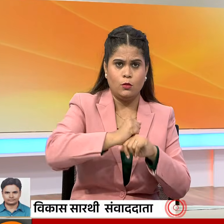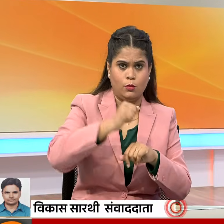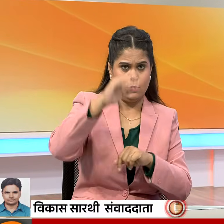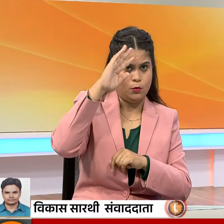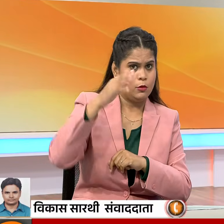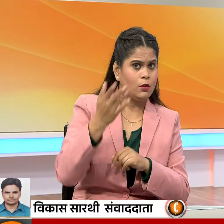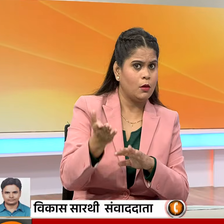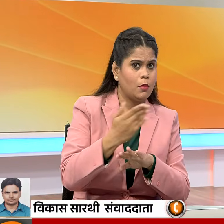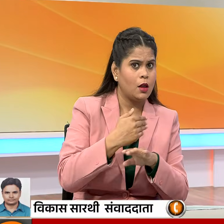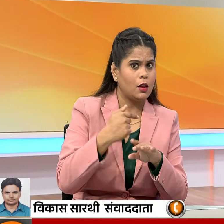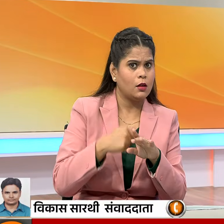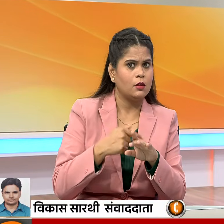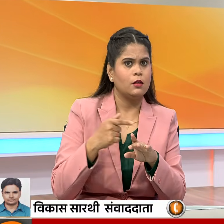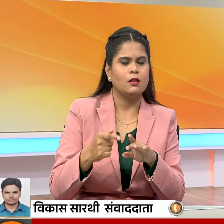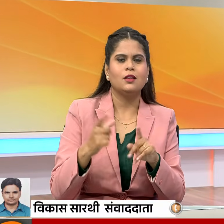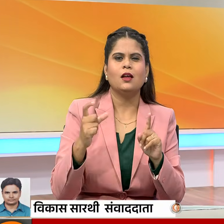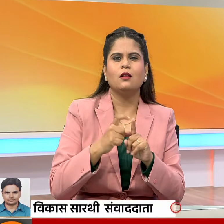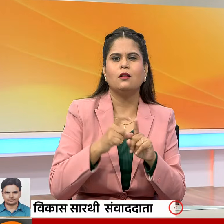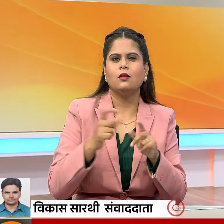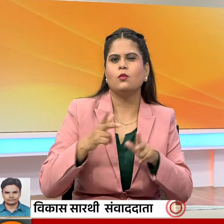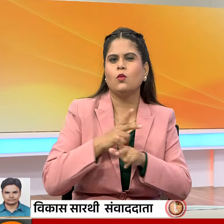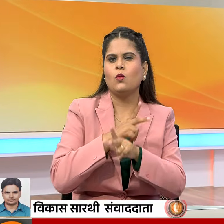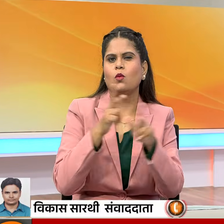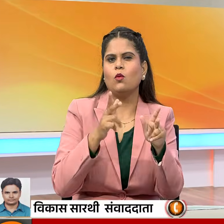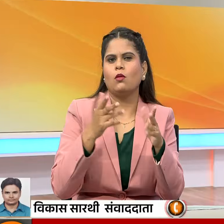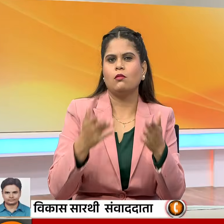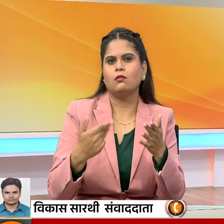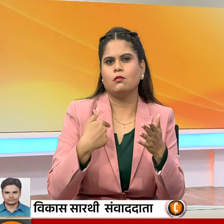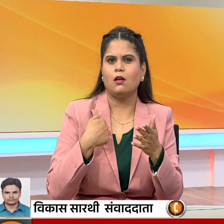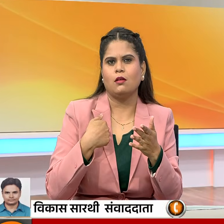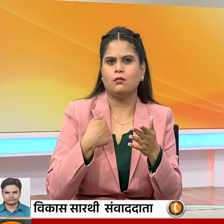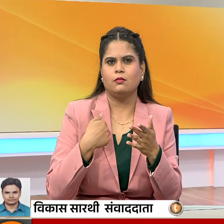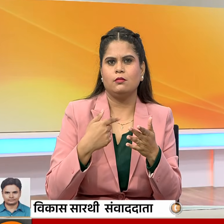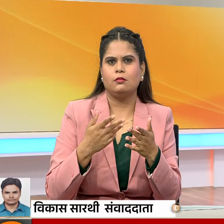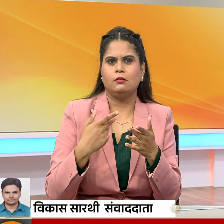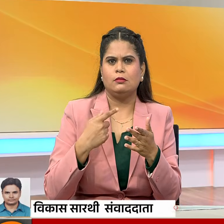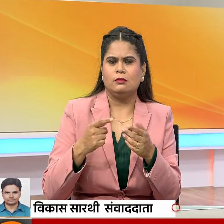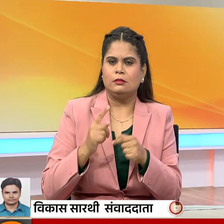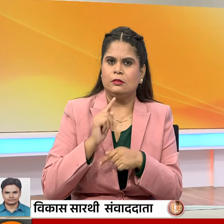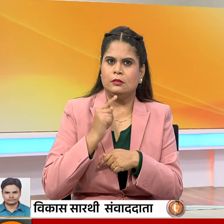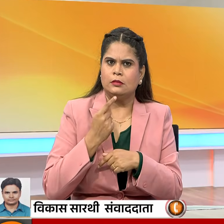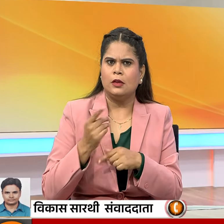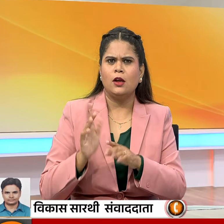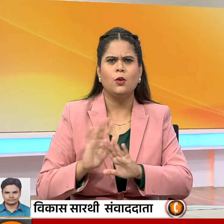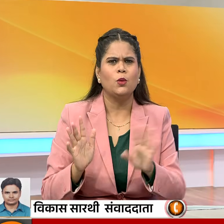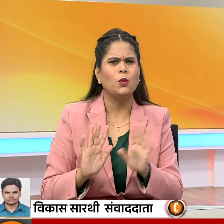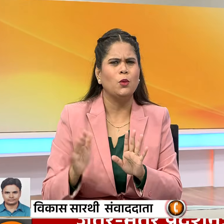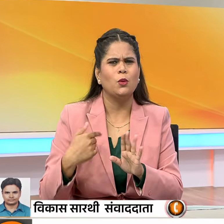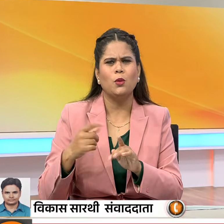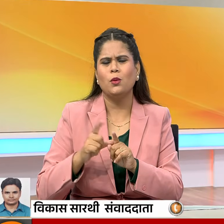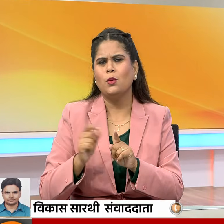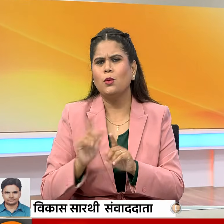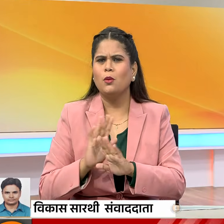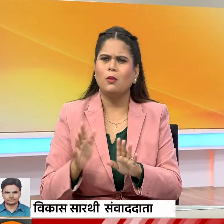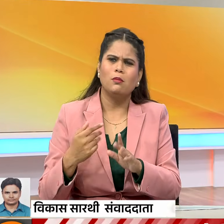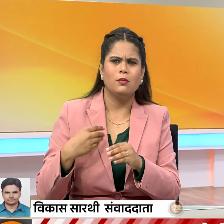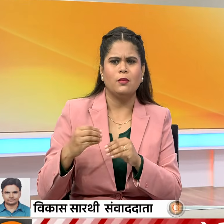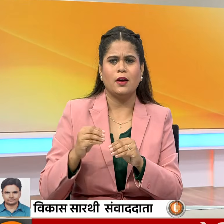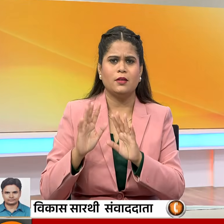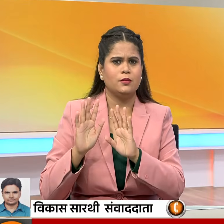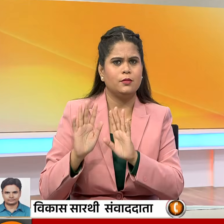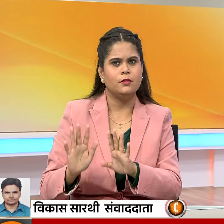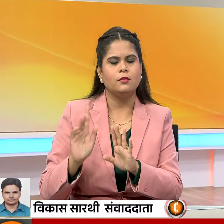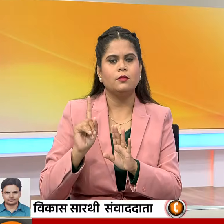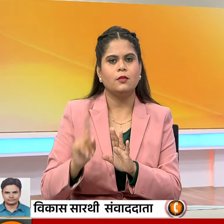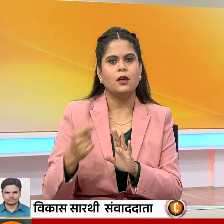पिछली बार दिल्ली पुलिस की तरफ से कहा गया था कि हमने मैक्सिमम रिस्ट्रेन के साथ मिनिमम एक्शन वहां पर किया था। हमारे ऊपर जिस तरह से